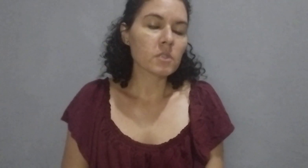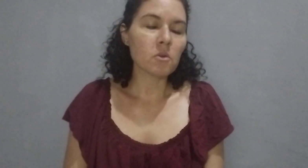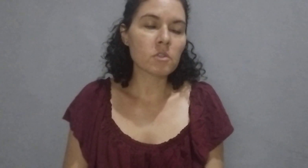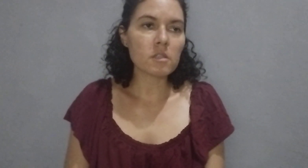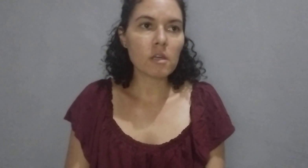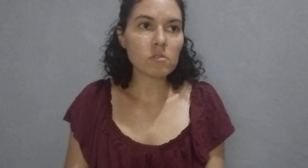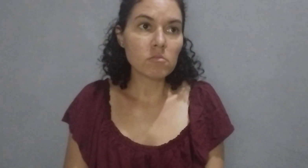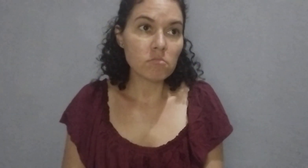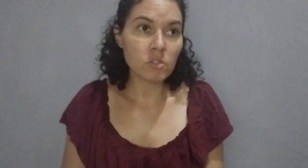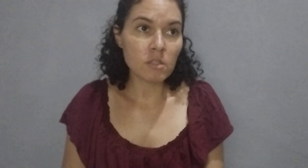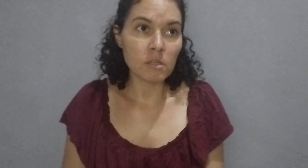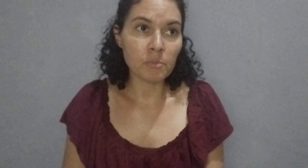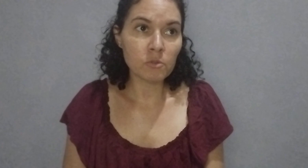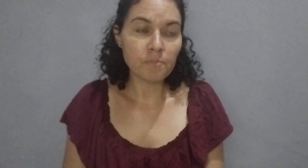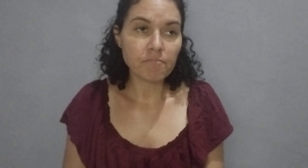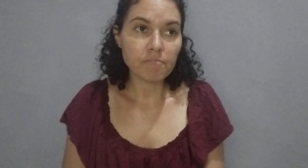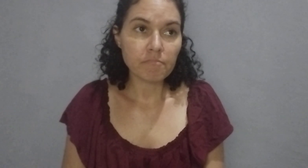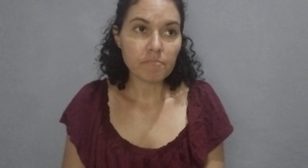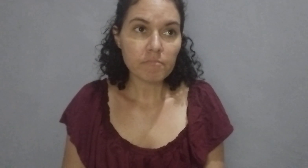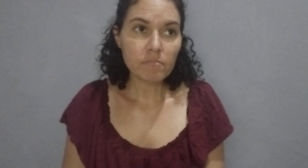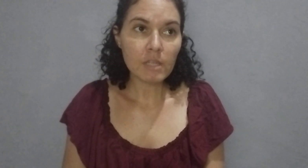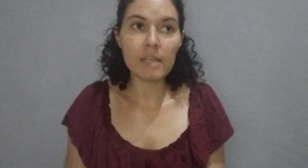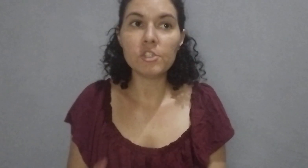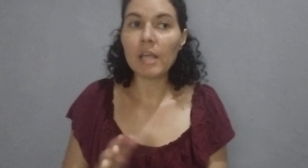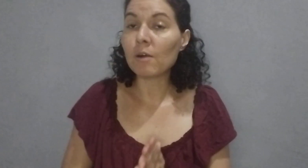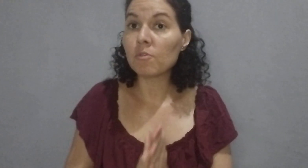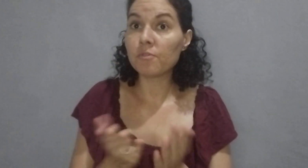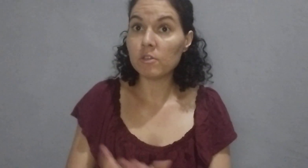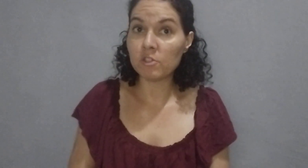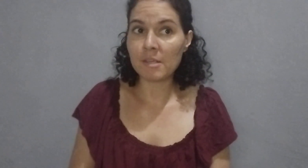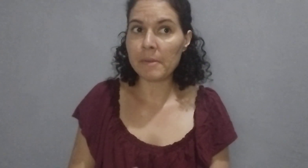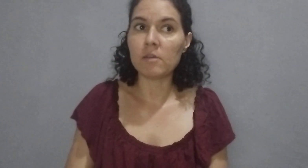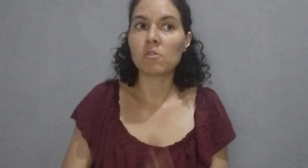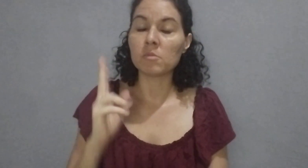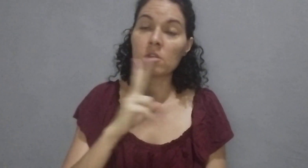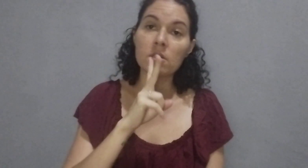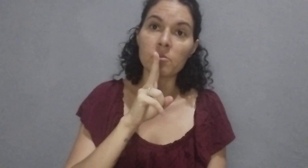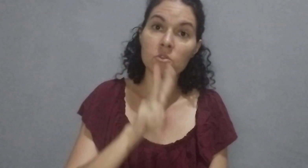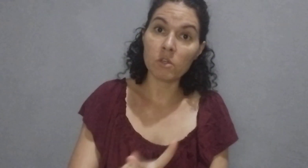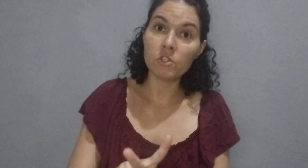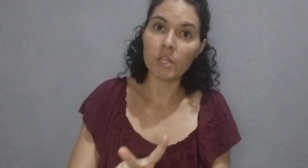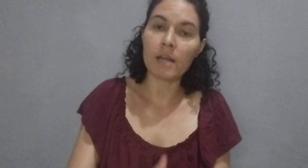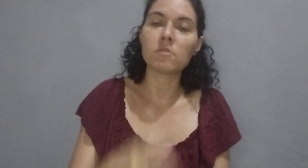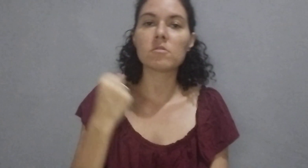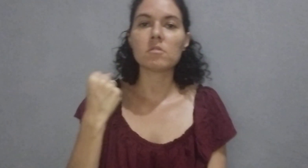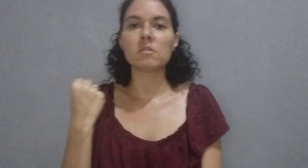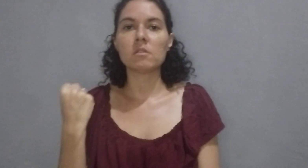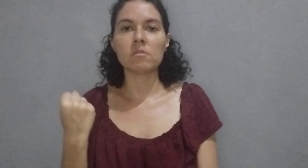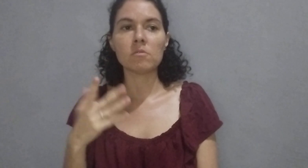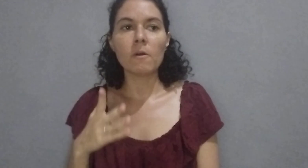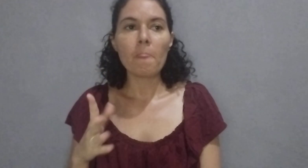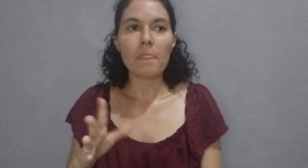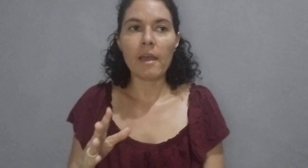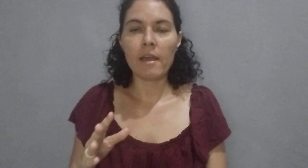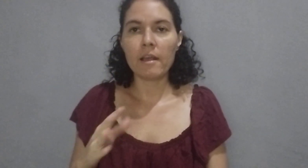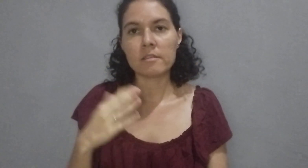O terceiro discípulo é Tiago, filho de Zebedeu. Como nós temos 2 Tiagos, então